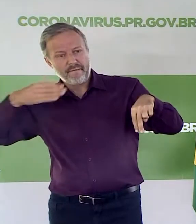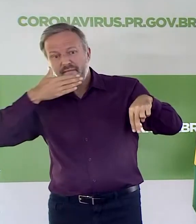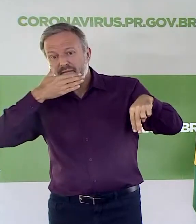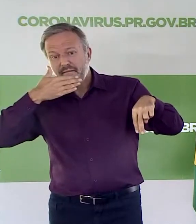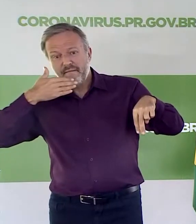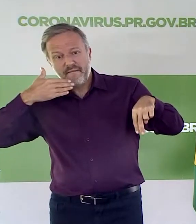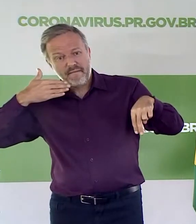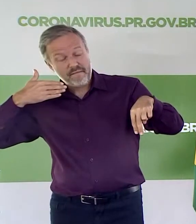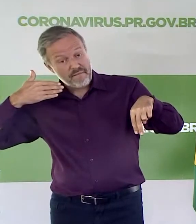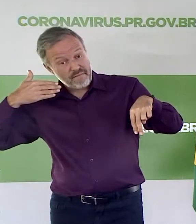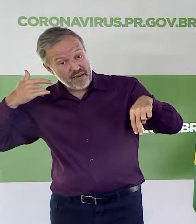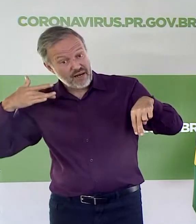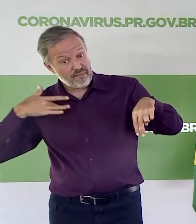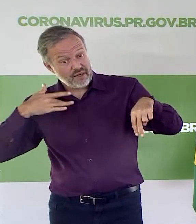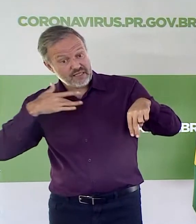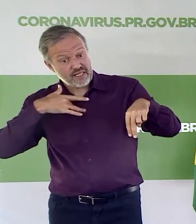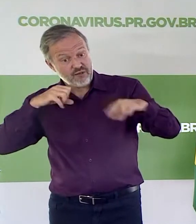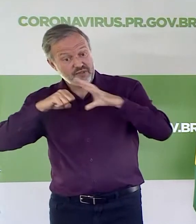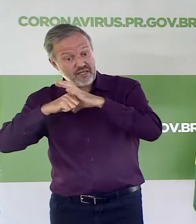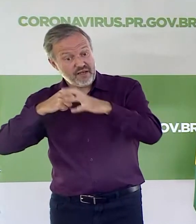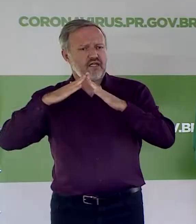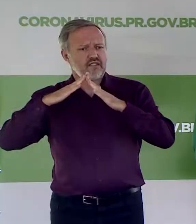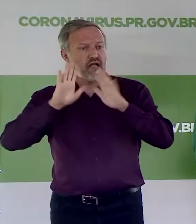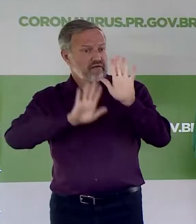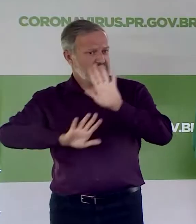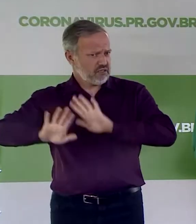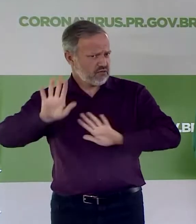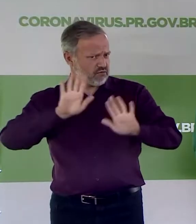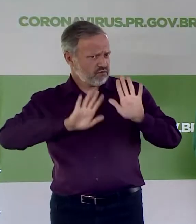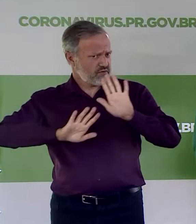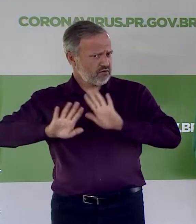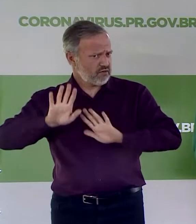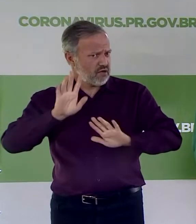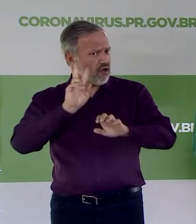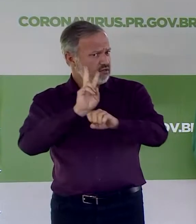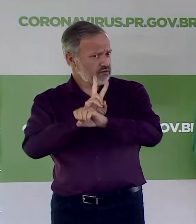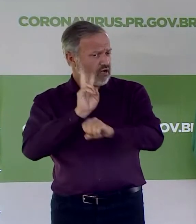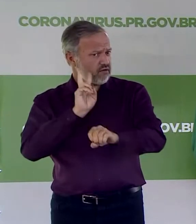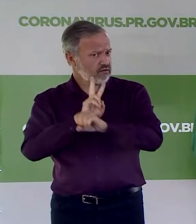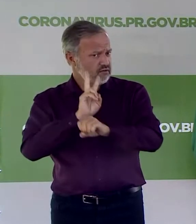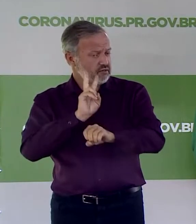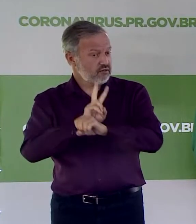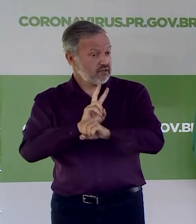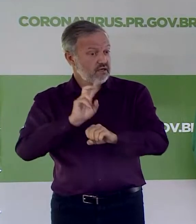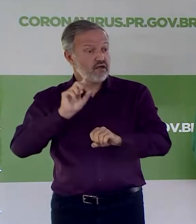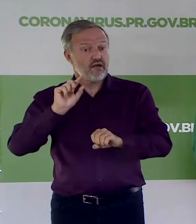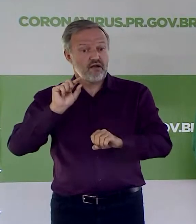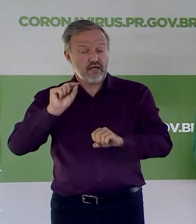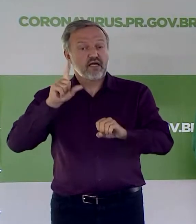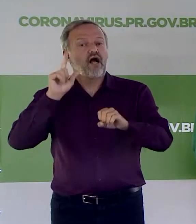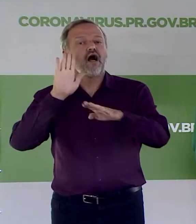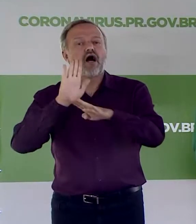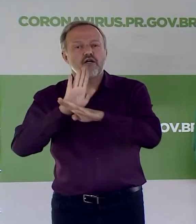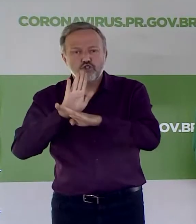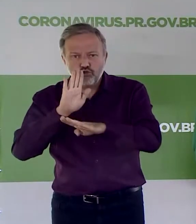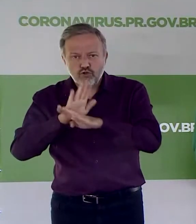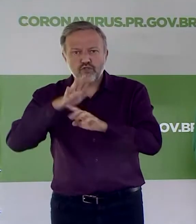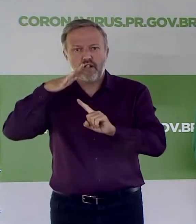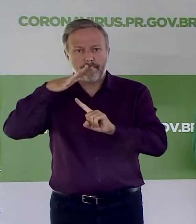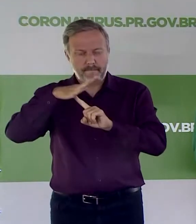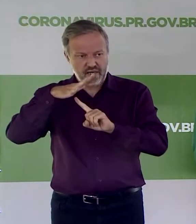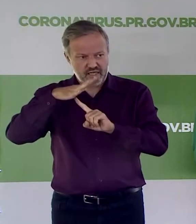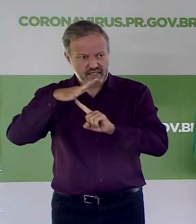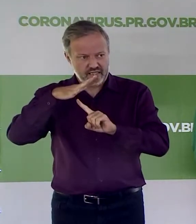menos risco de vírus sendo propagado nós vamos ter já o secretário do planejamento e projetos estruturais